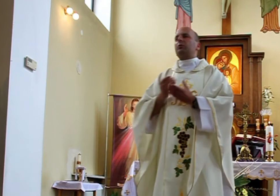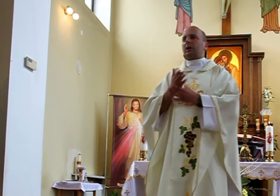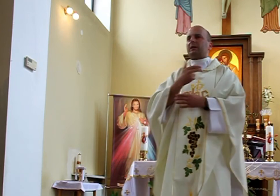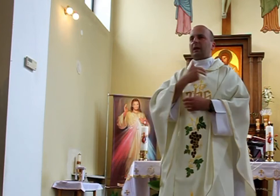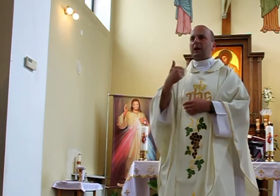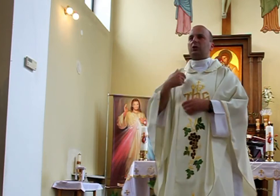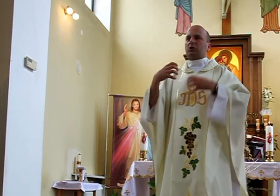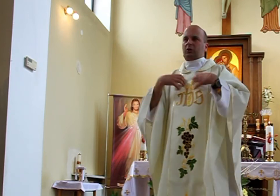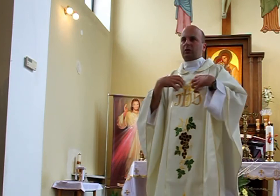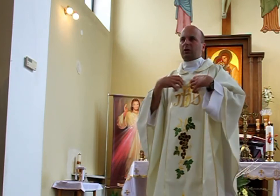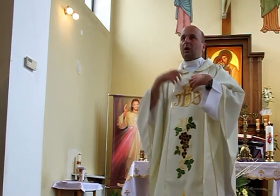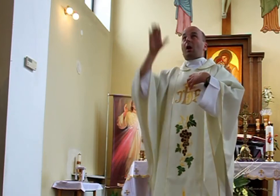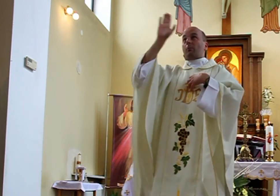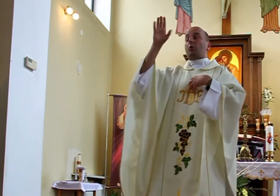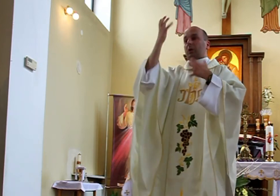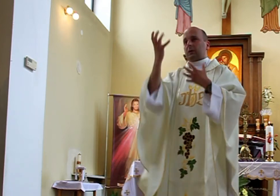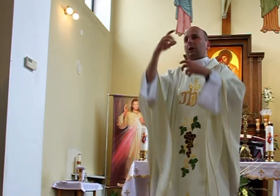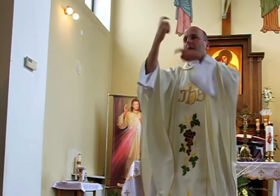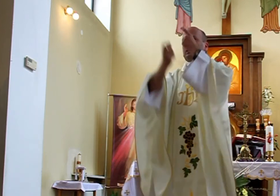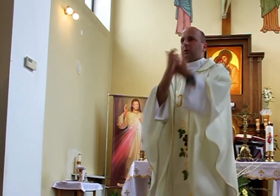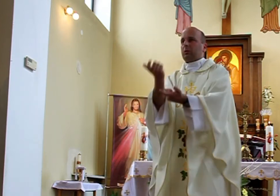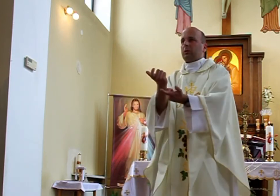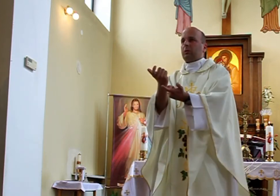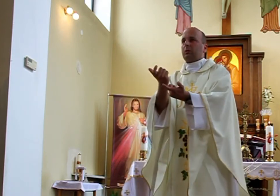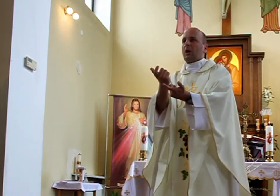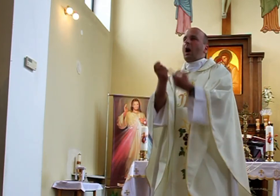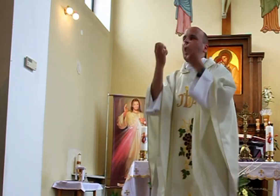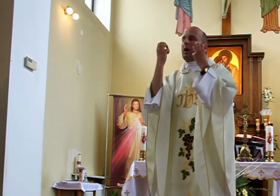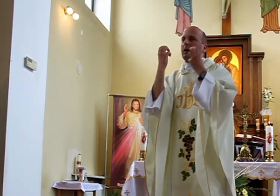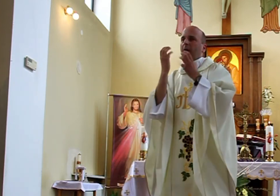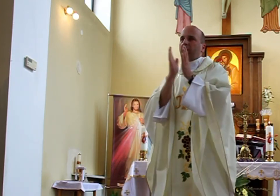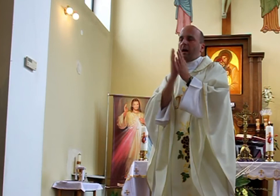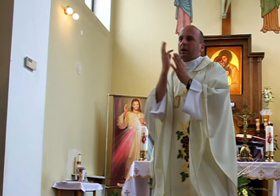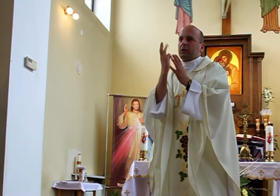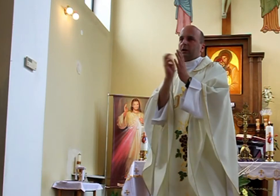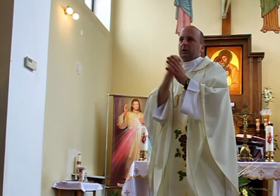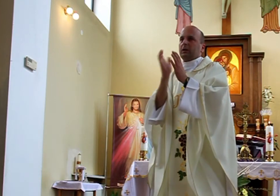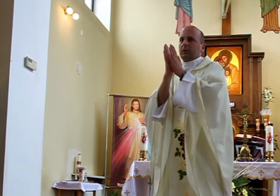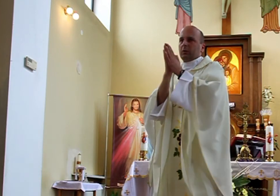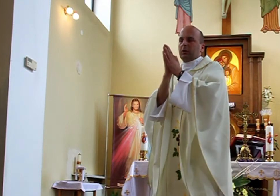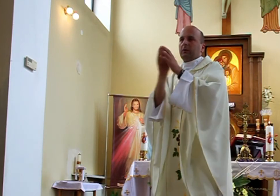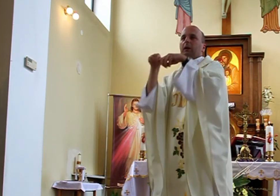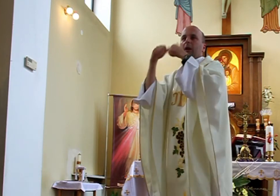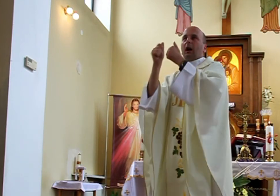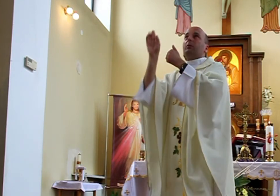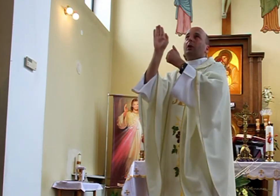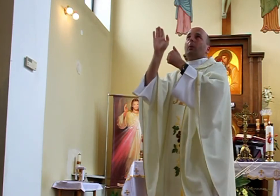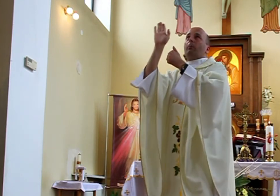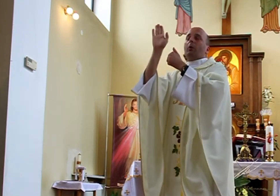przez nasze życie Bóg chce zrobić. Ale ważna jest modlitwa, aby